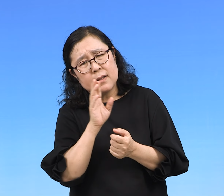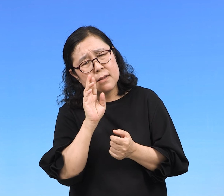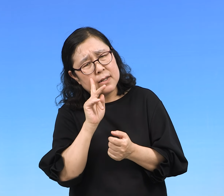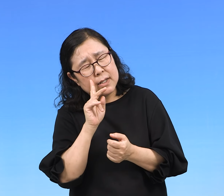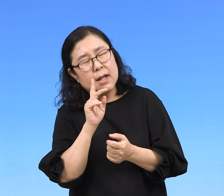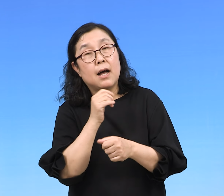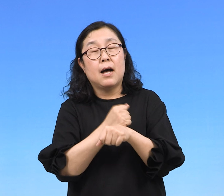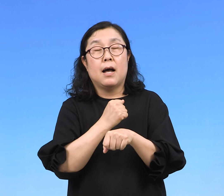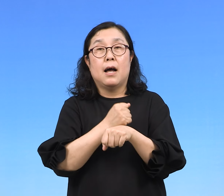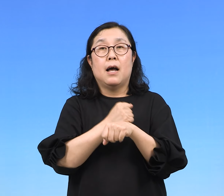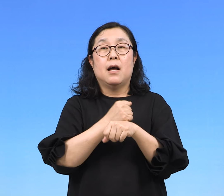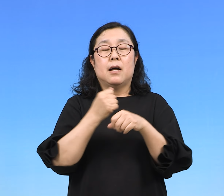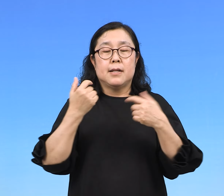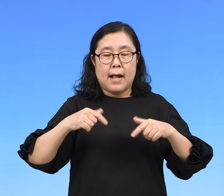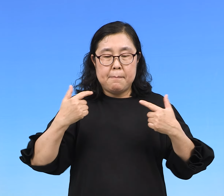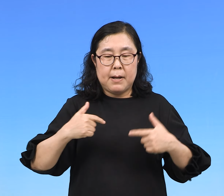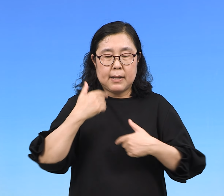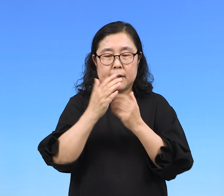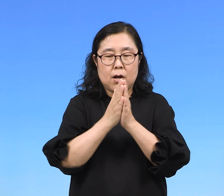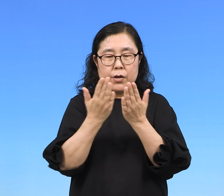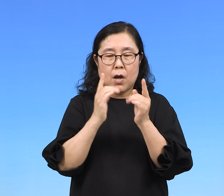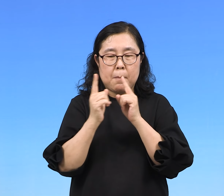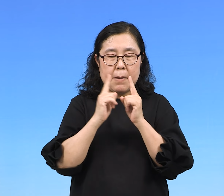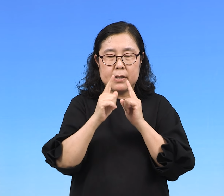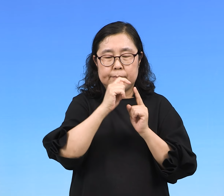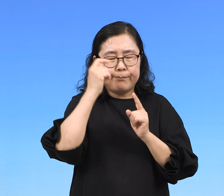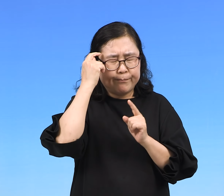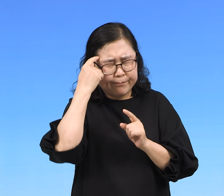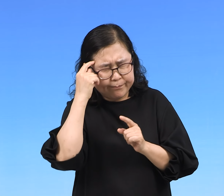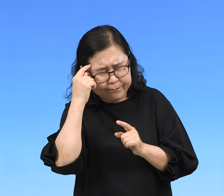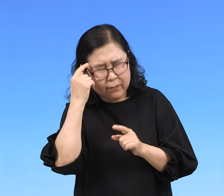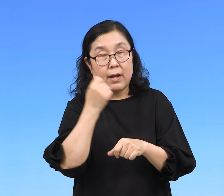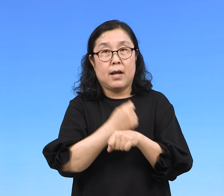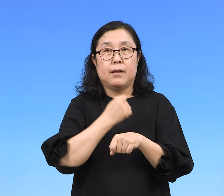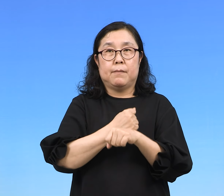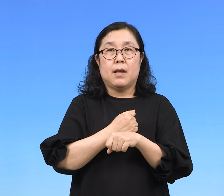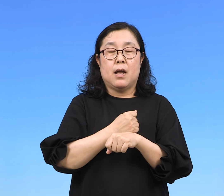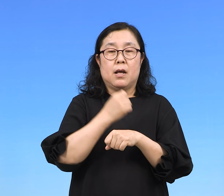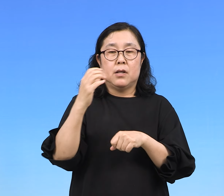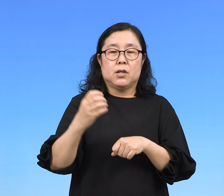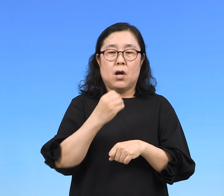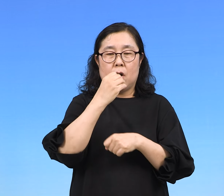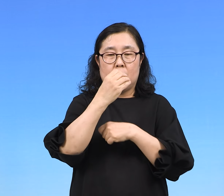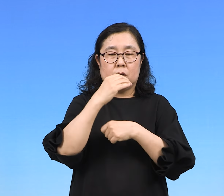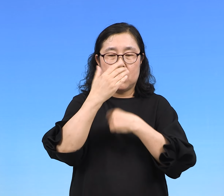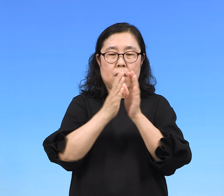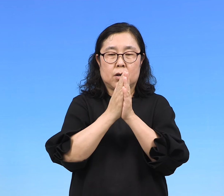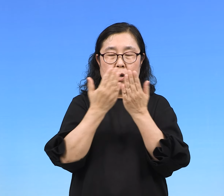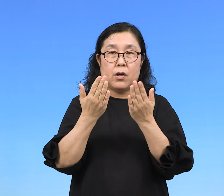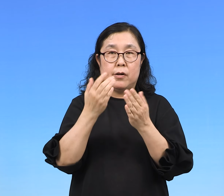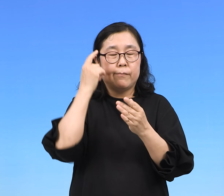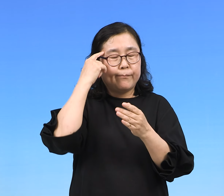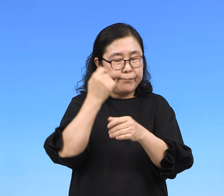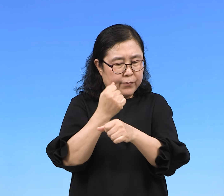이것이 그러한가 하여 날마다 성경을 상고함으로, 관심을 가지고 성경을 연구했다는